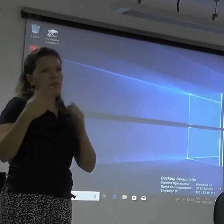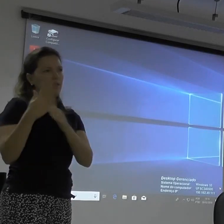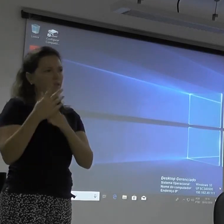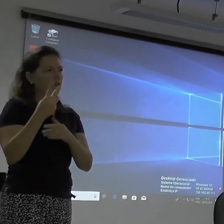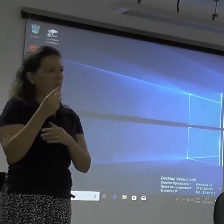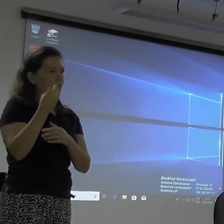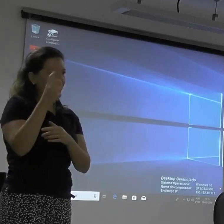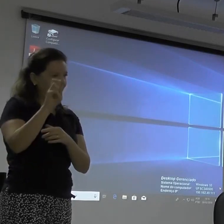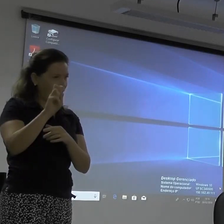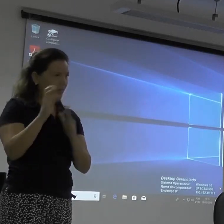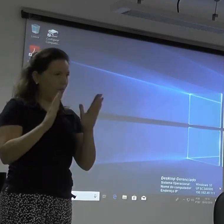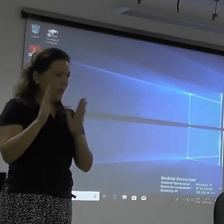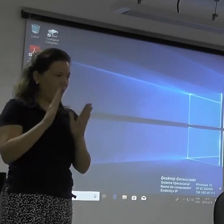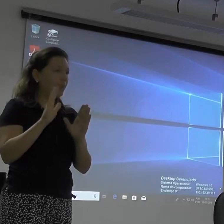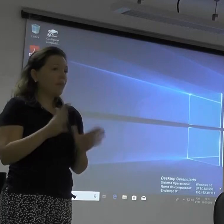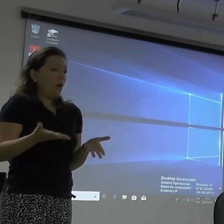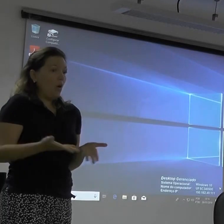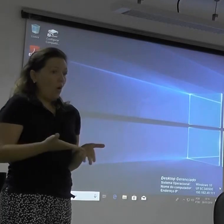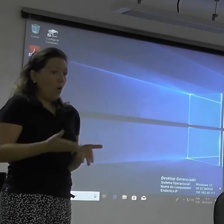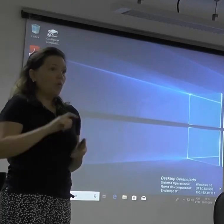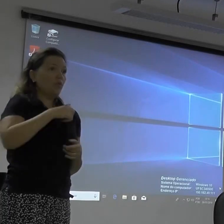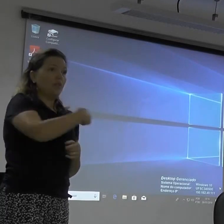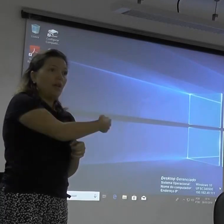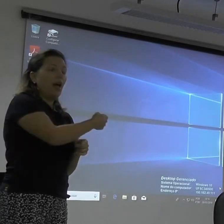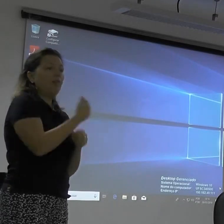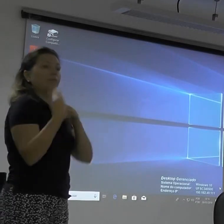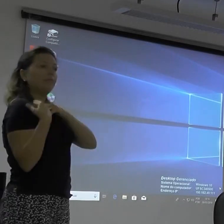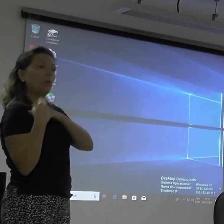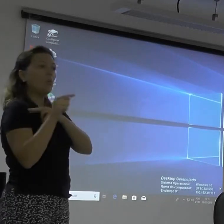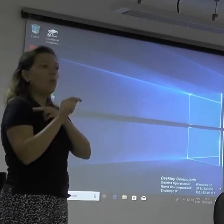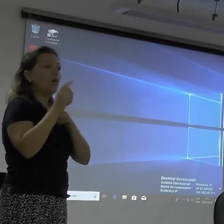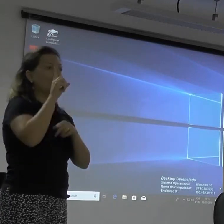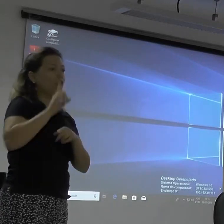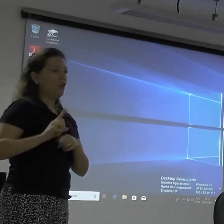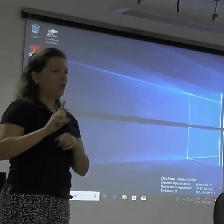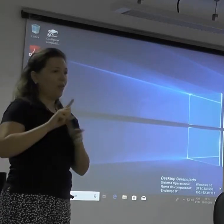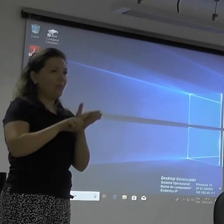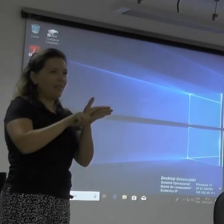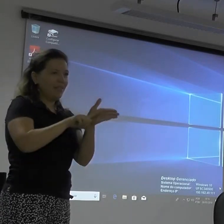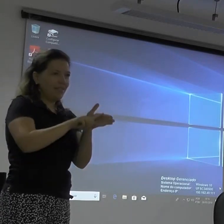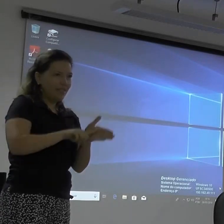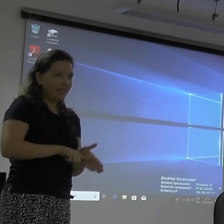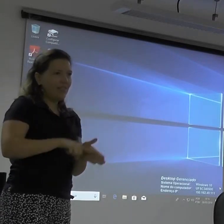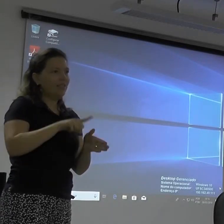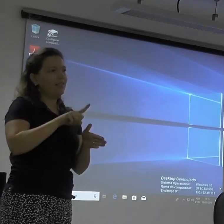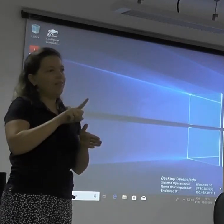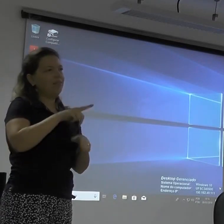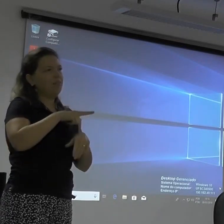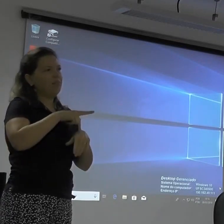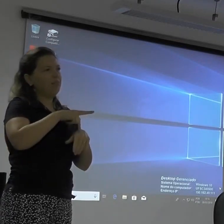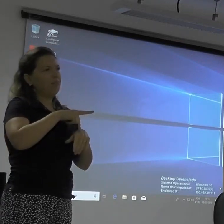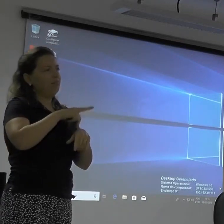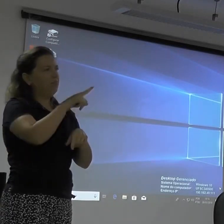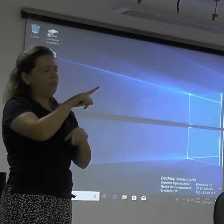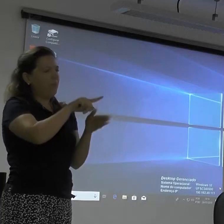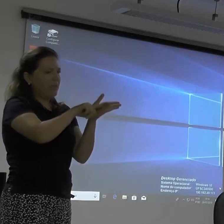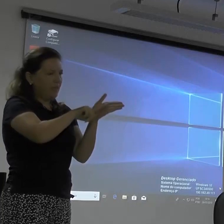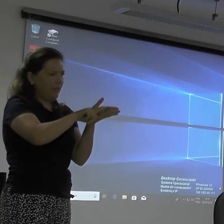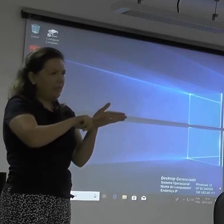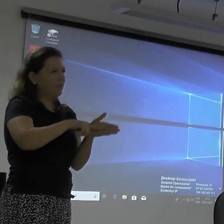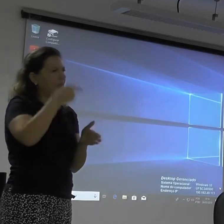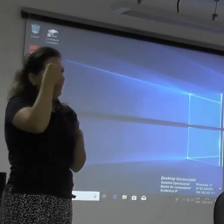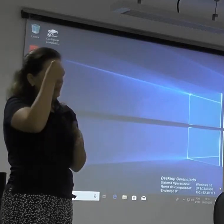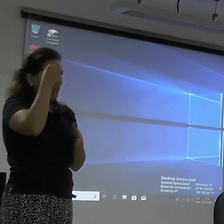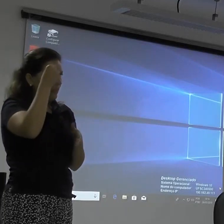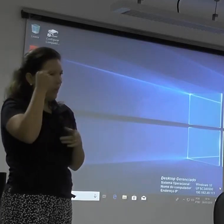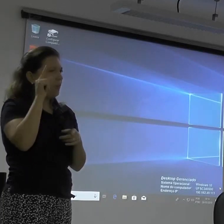2014-2015, e atualmente exerce a função de diretora de pesquisa na Pró-Reitoria de Pesquisa e Pós-Graduação da Universidade Federal do